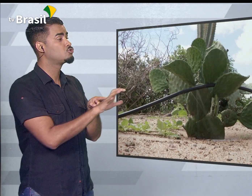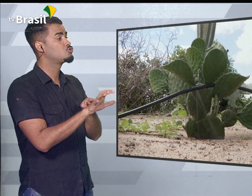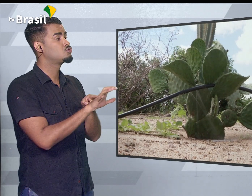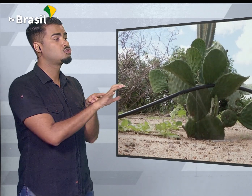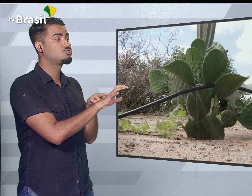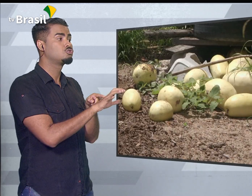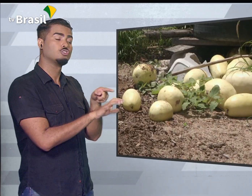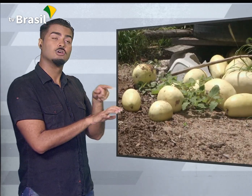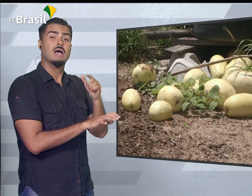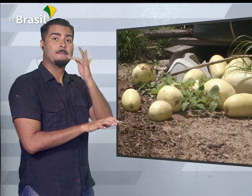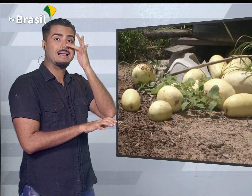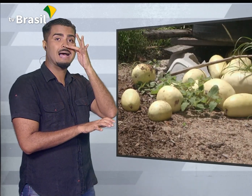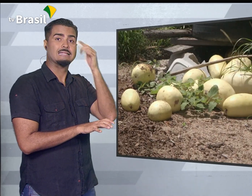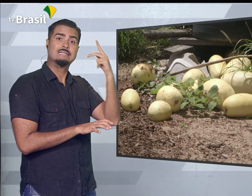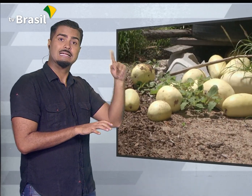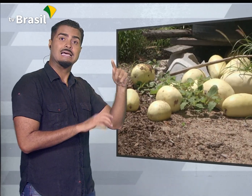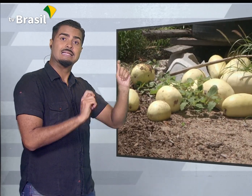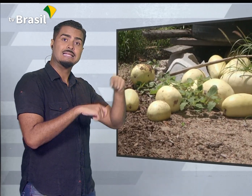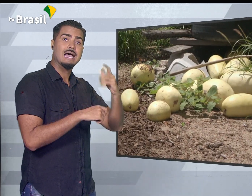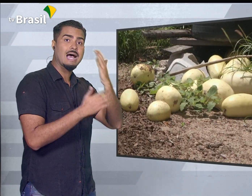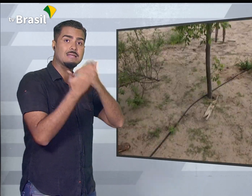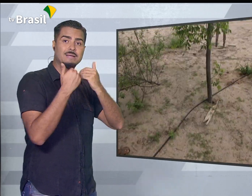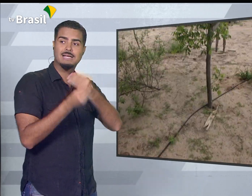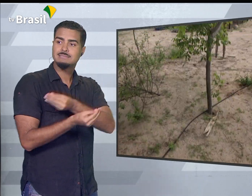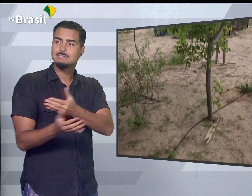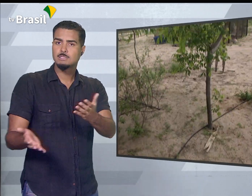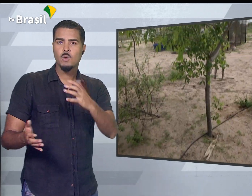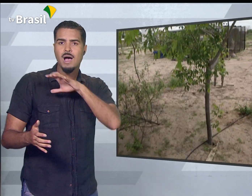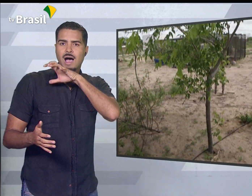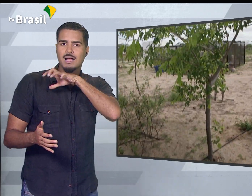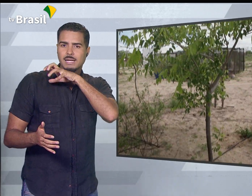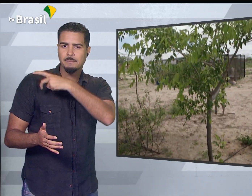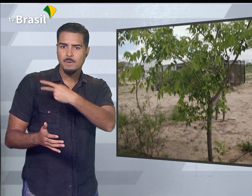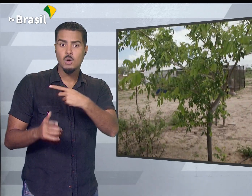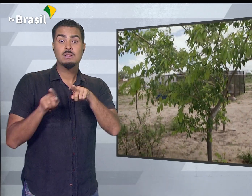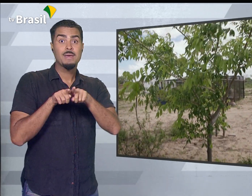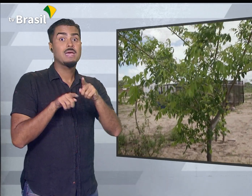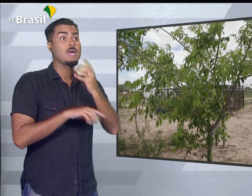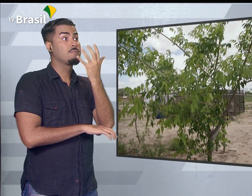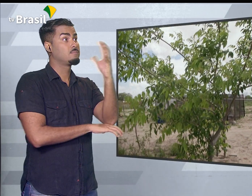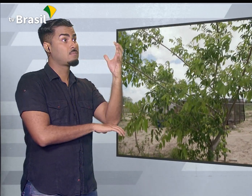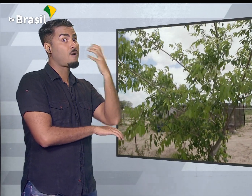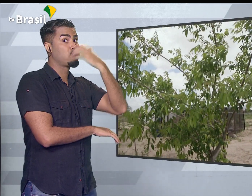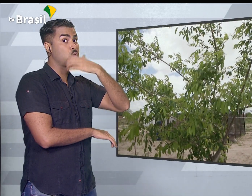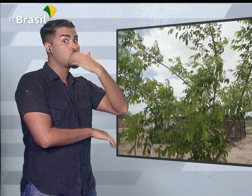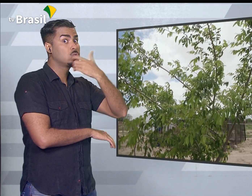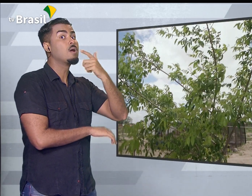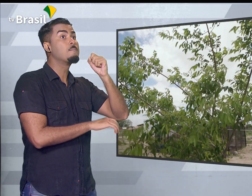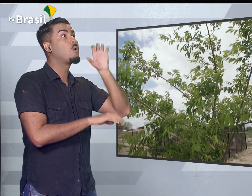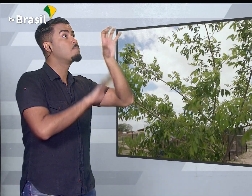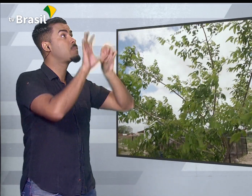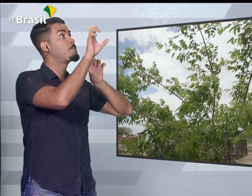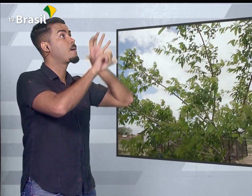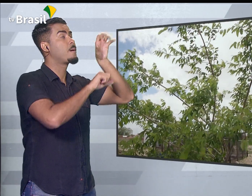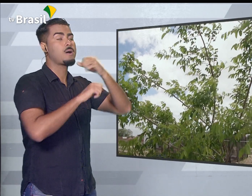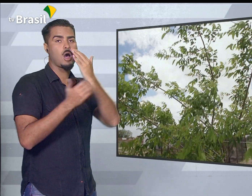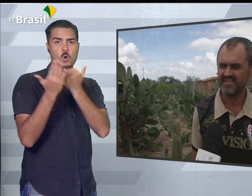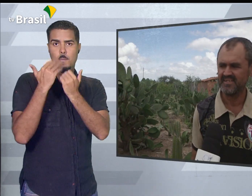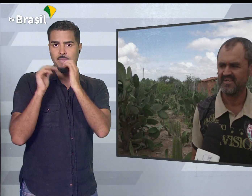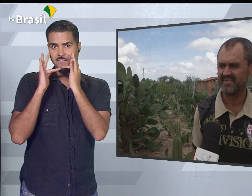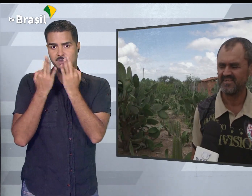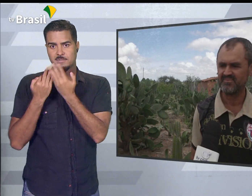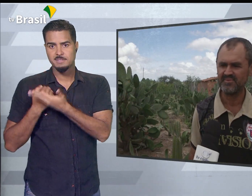plantas forrageiras que servem para alimentação animal e fruteiras, que em breve vão para a mesa da família. A